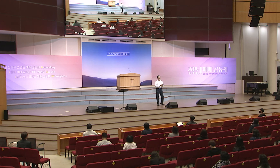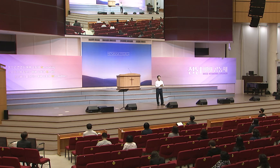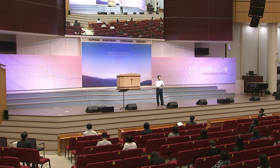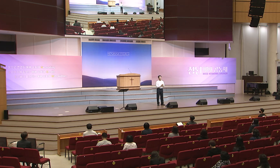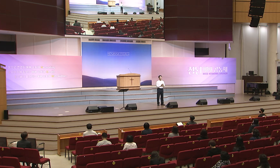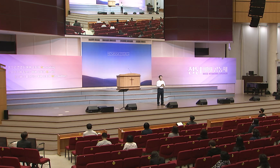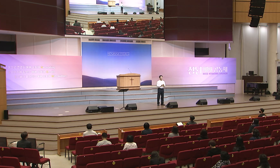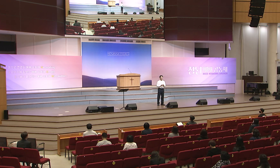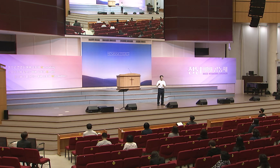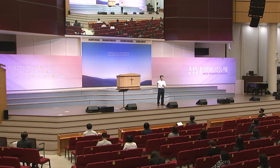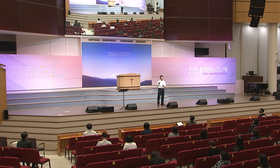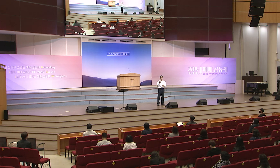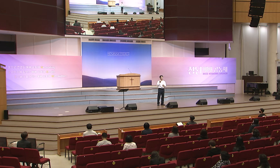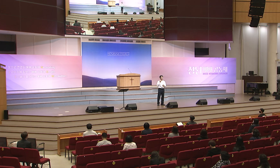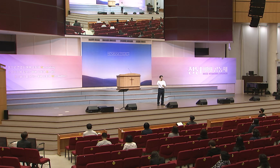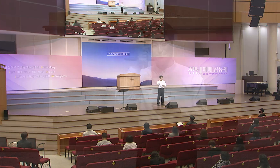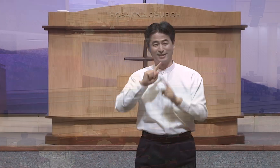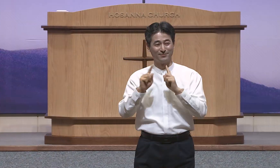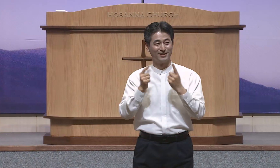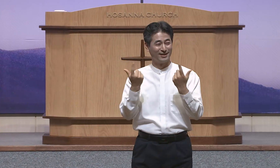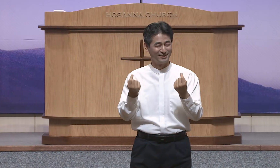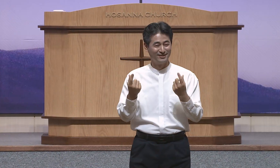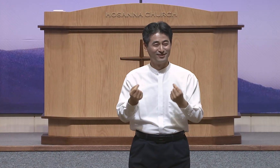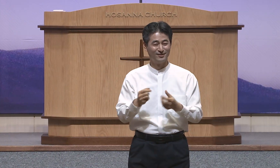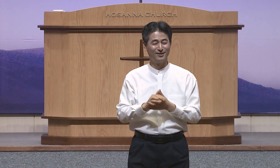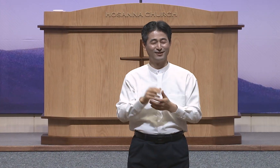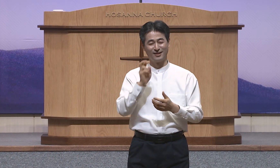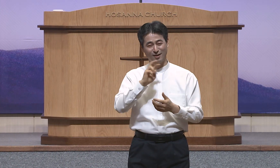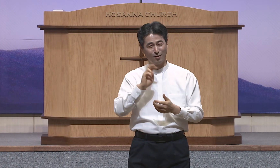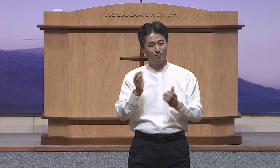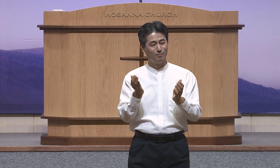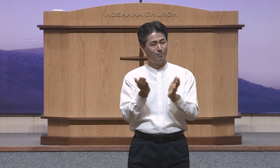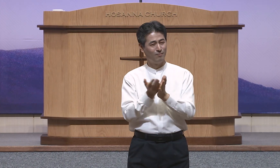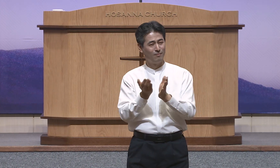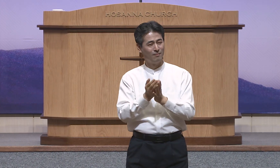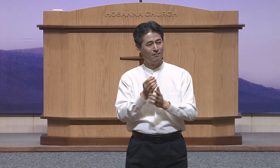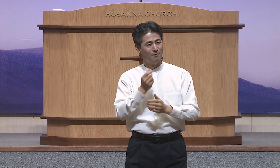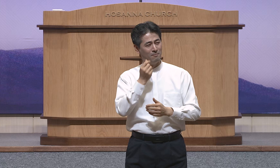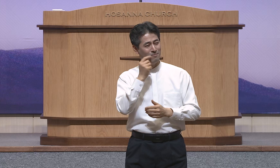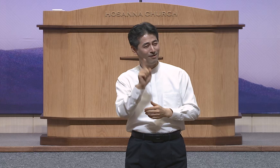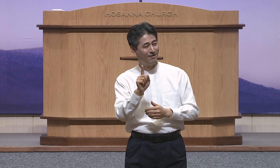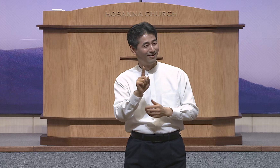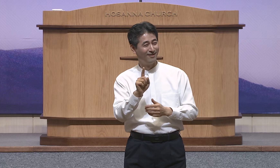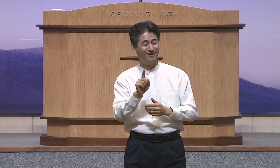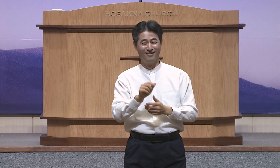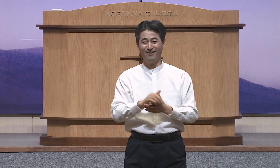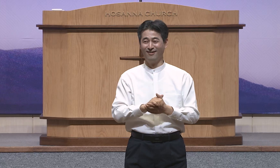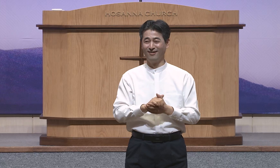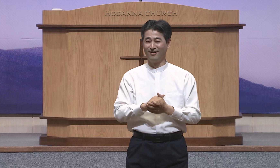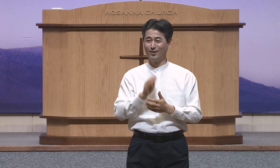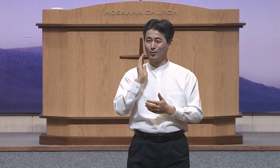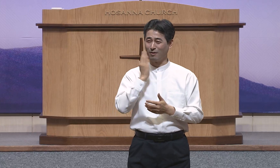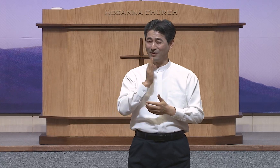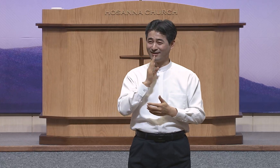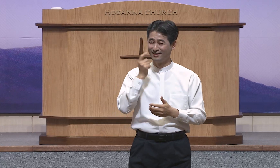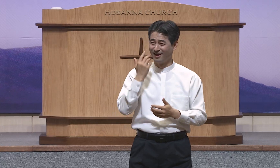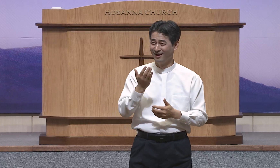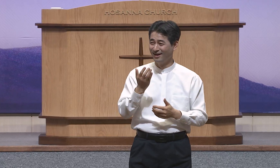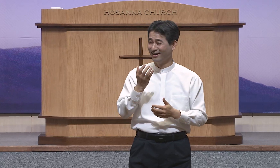저는 어떤 사람일까요? 목사님께서 말씀해 주셨는데 제가 찬양을 할 때마다 저 사람 못